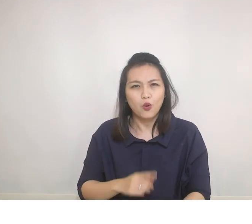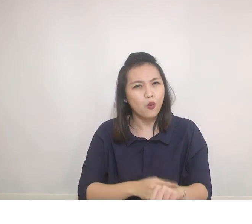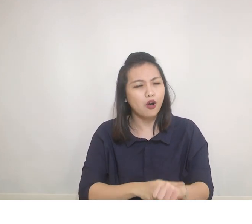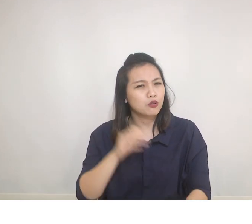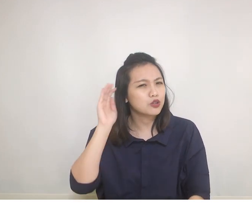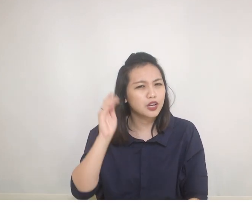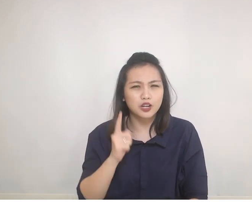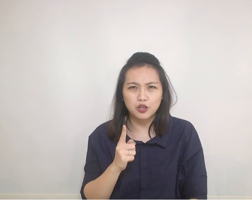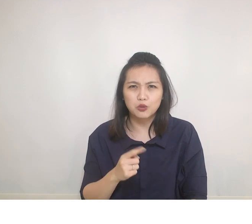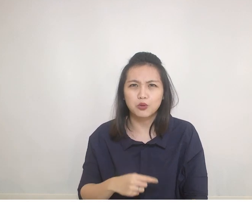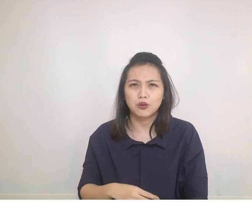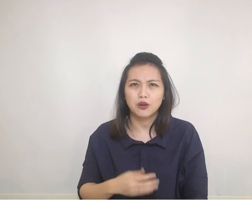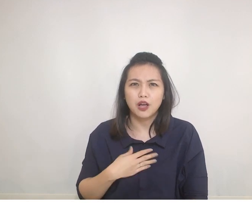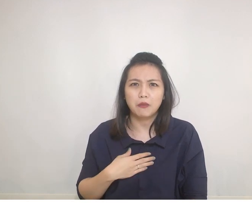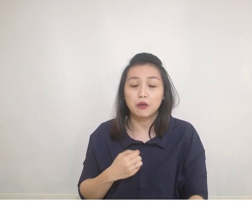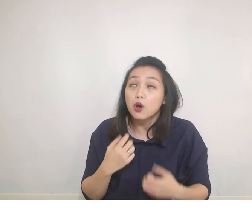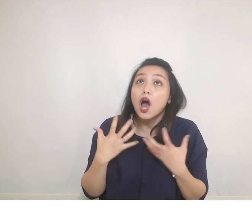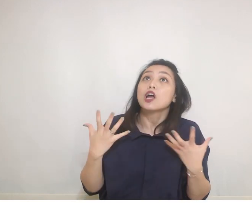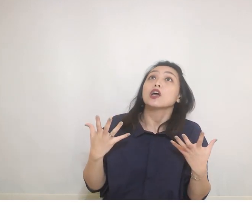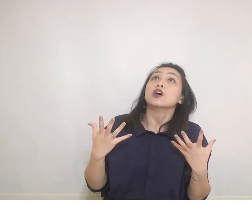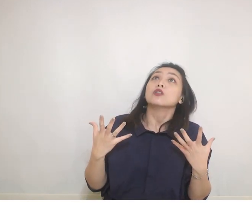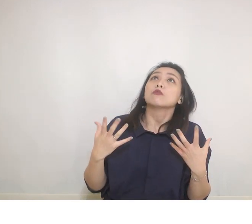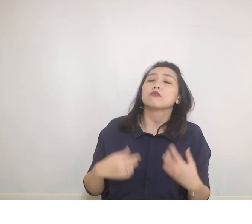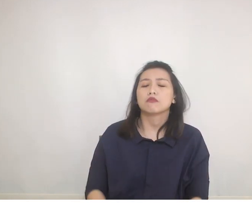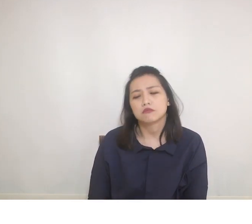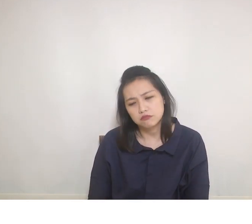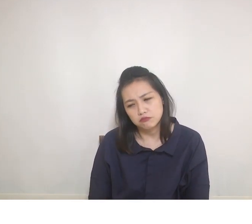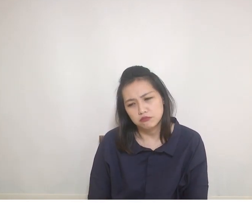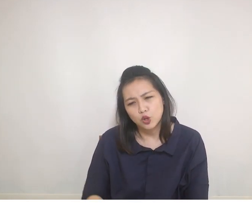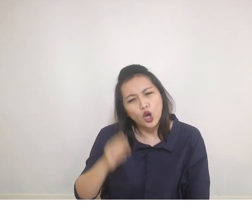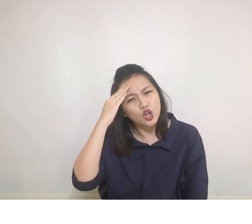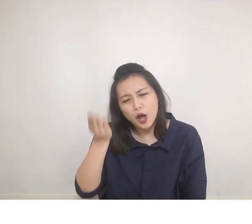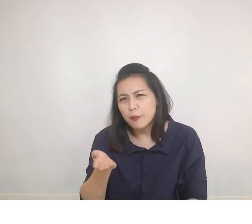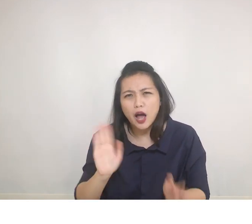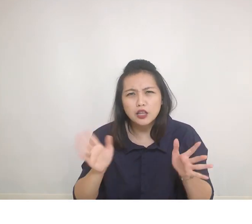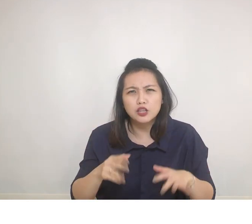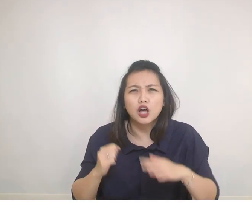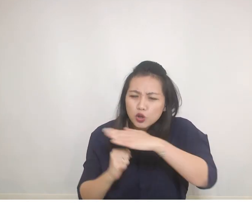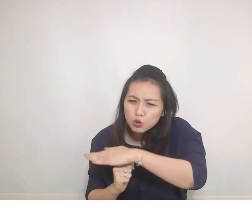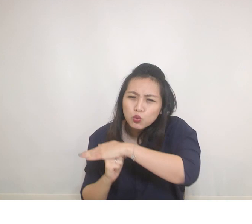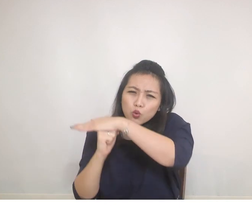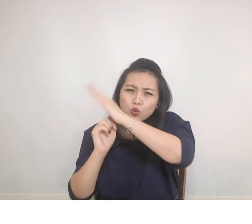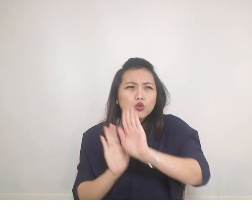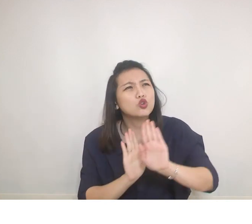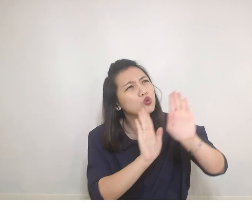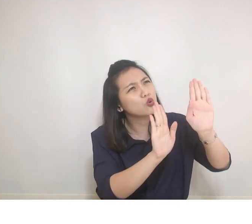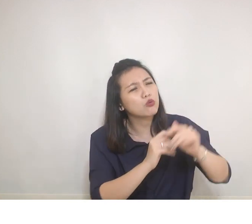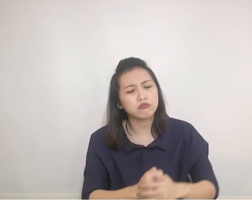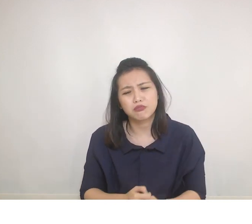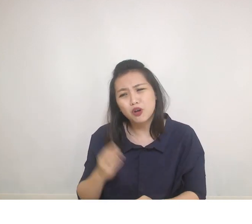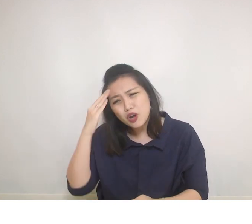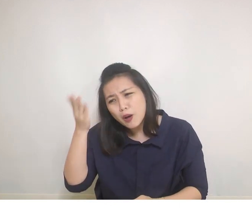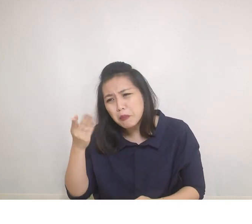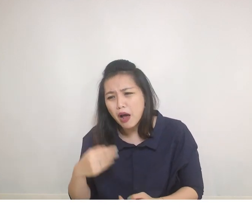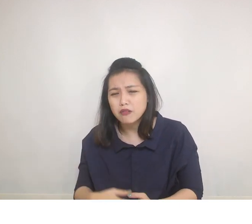tuh fokus ke jiwa-jiwa, berusaha apa yang Ko Adrian katakan untuk